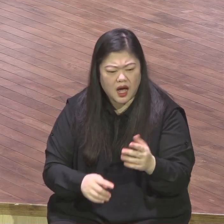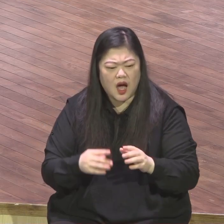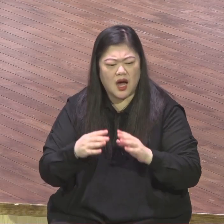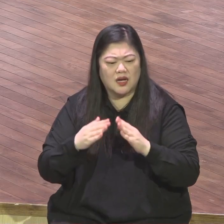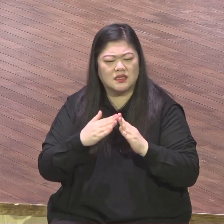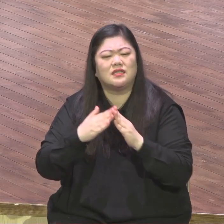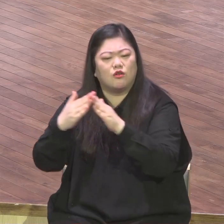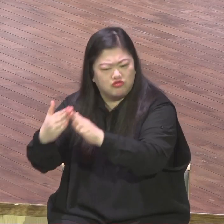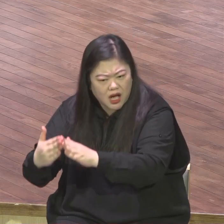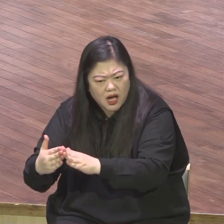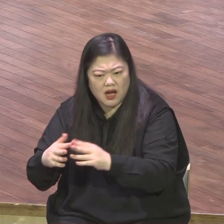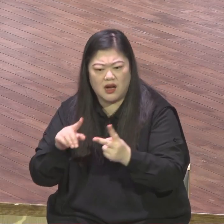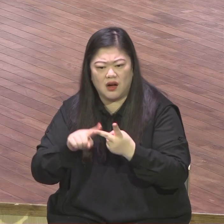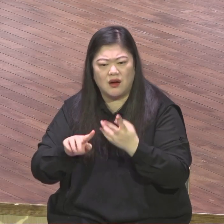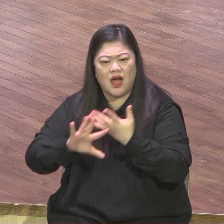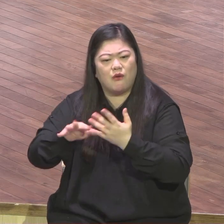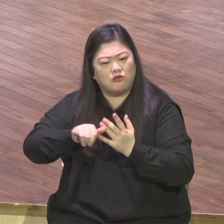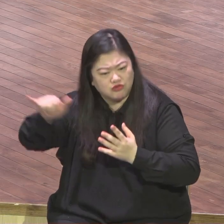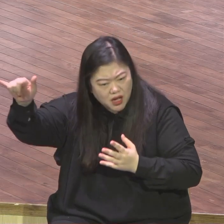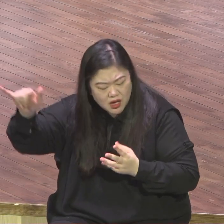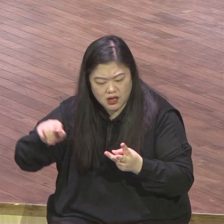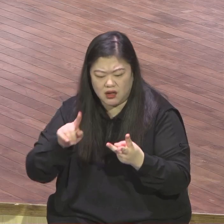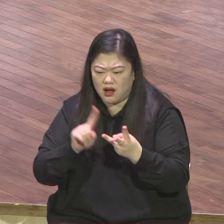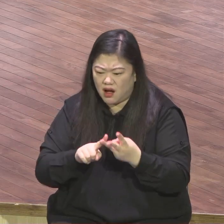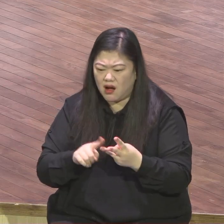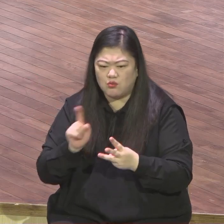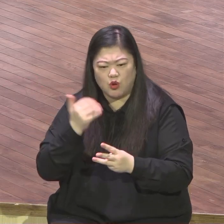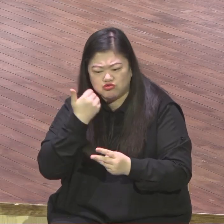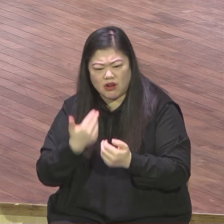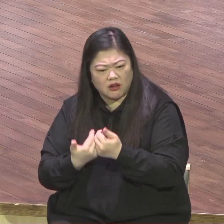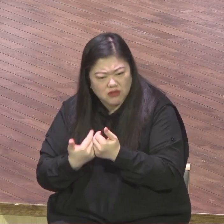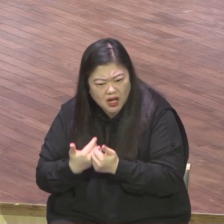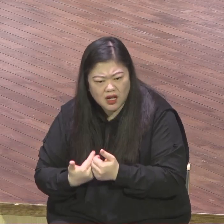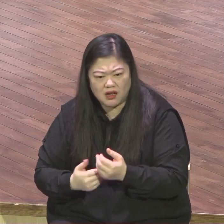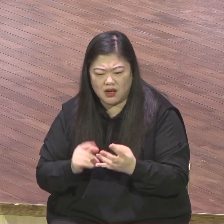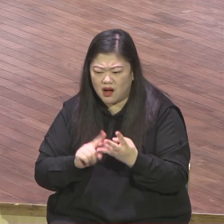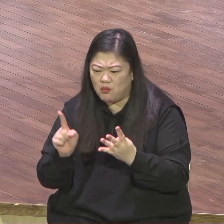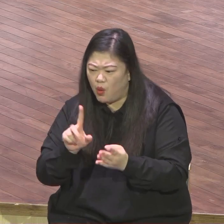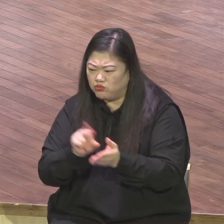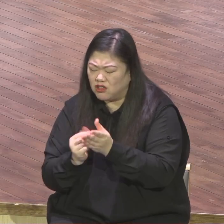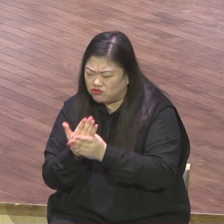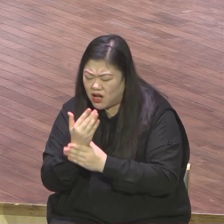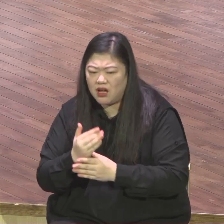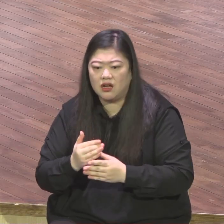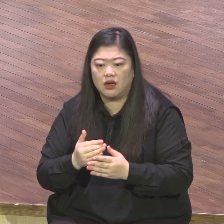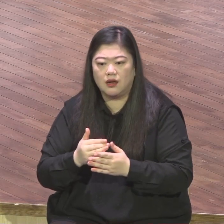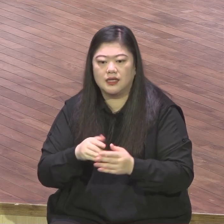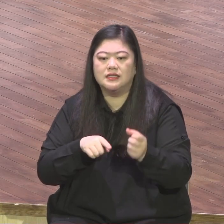모습 막 정말 감사하고 내 마음에 기쁨이 막 저절로 나오지요.